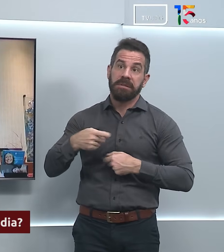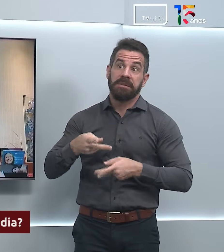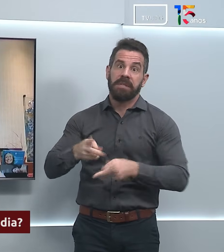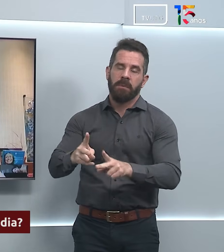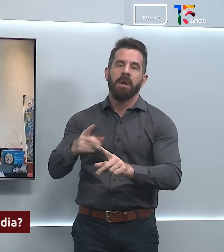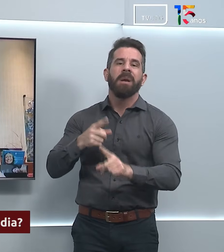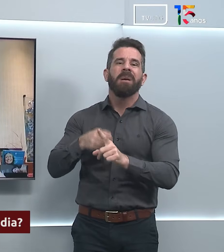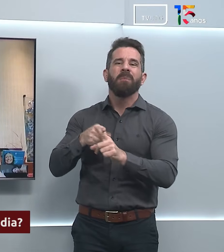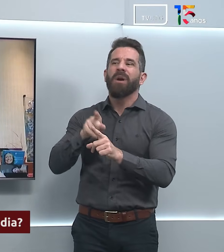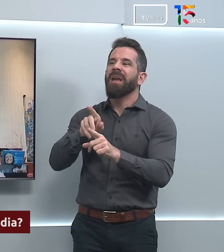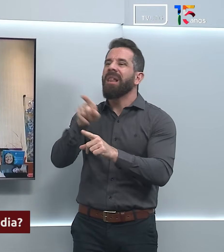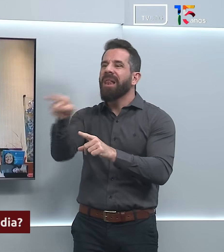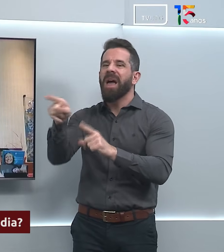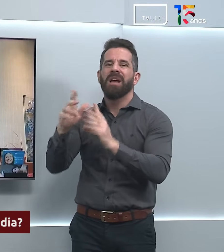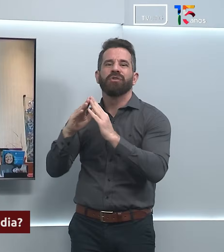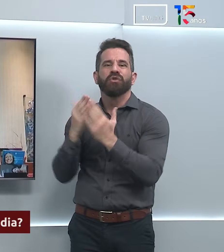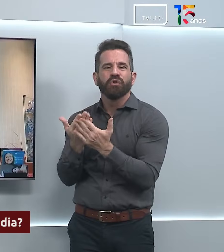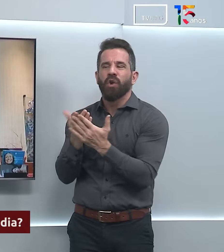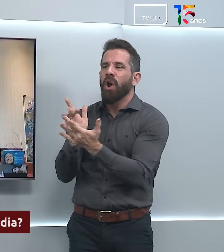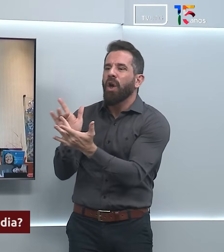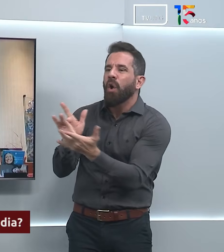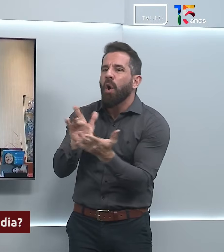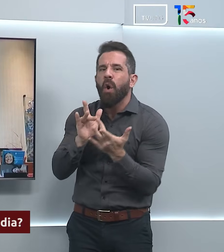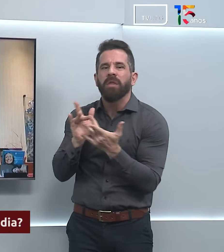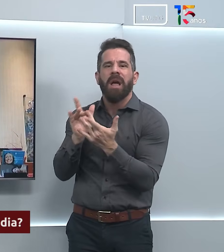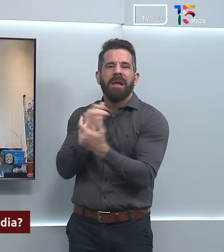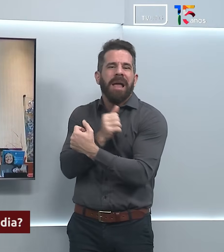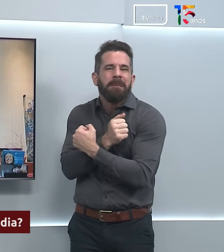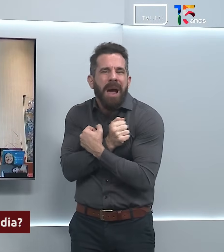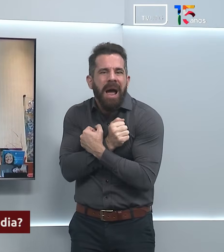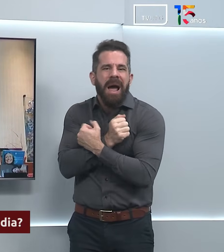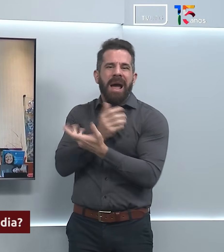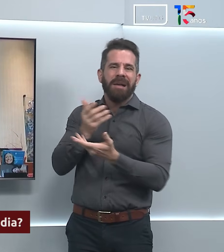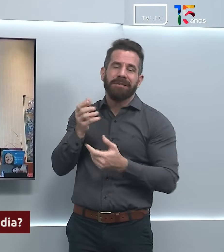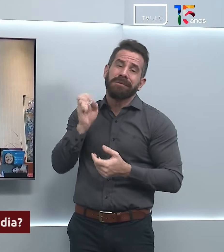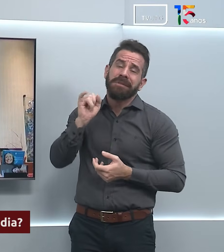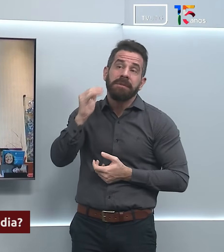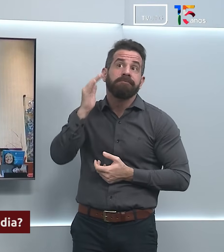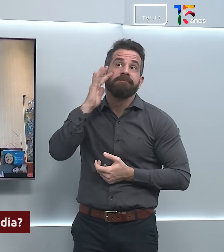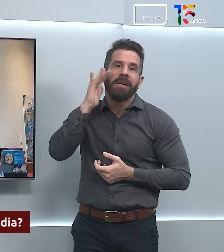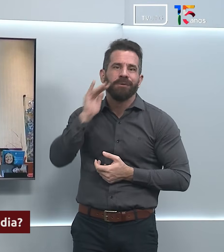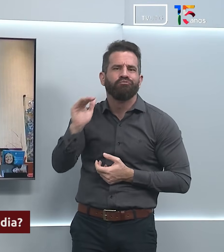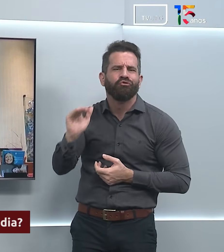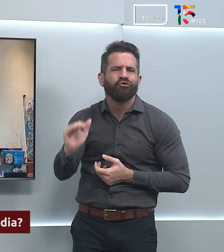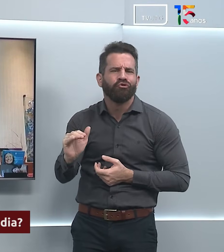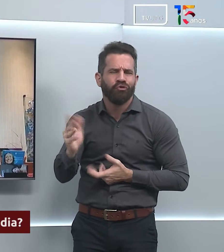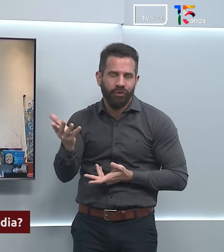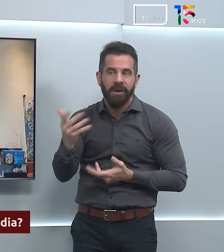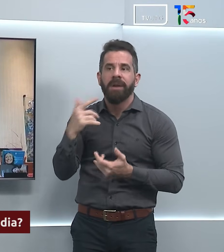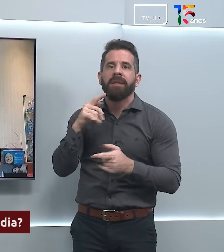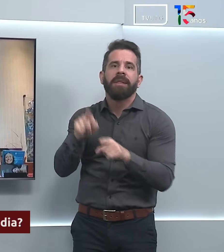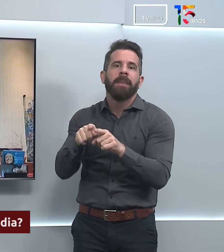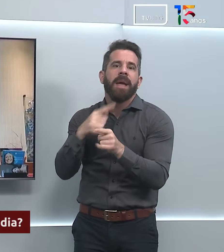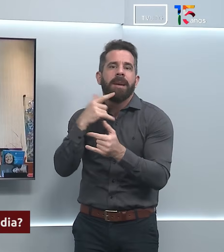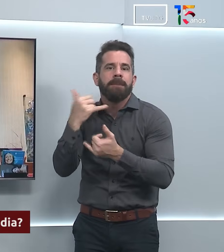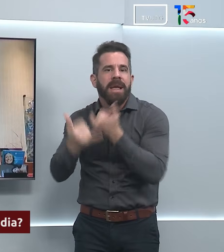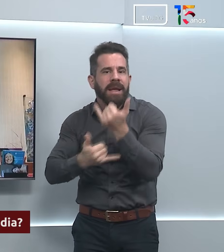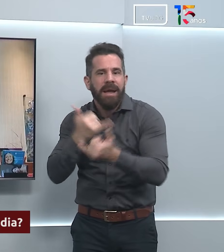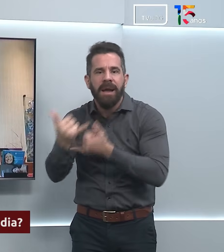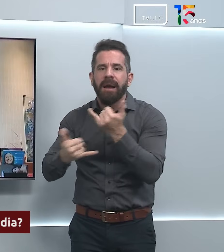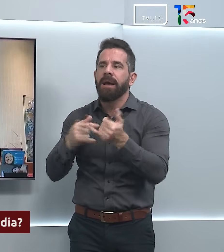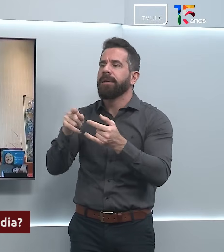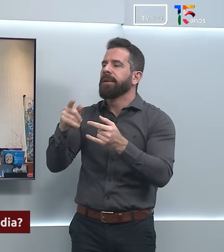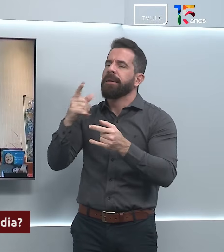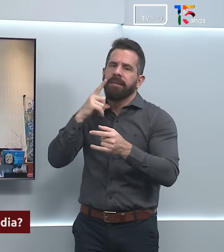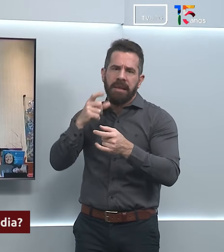outras crianças é um contato mais íntimo, se são crianças menores, e também tem as brincadeiras ali com alguns